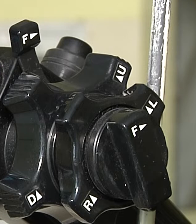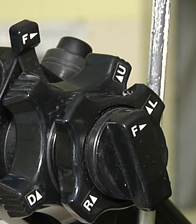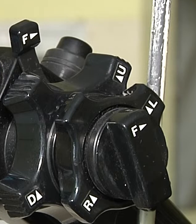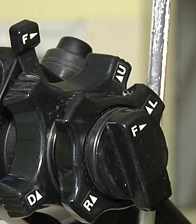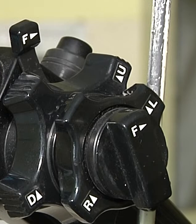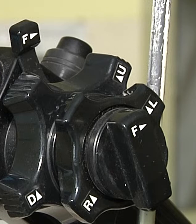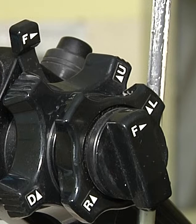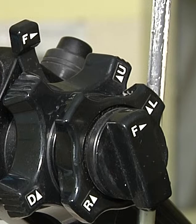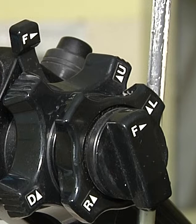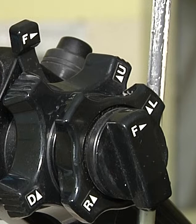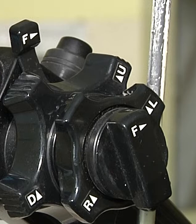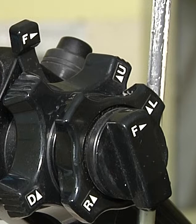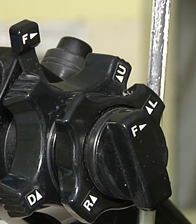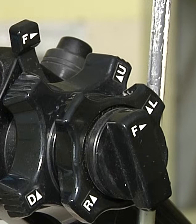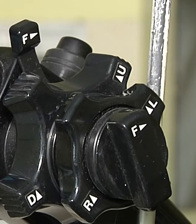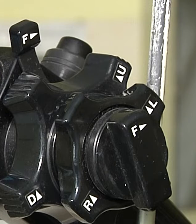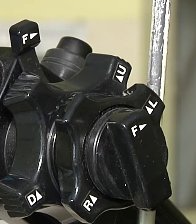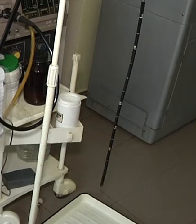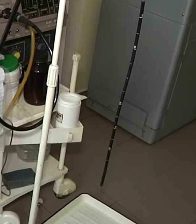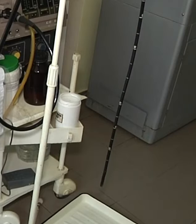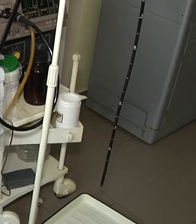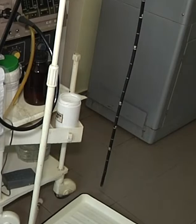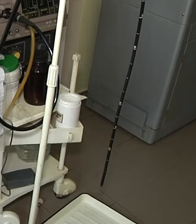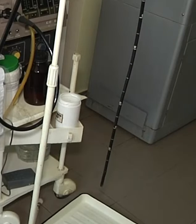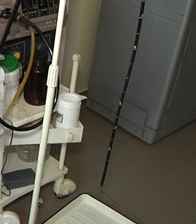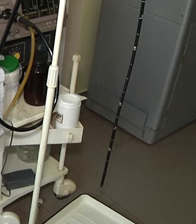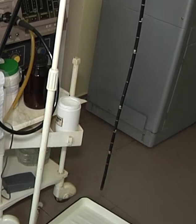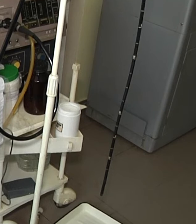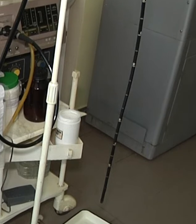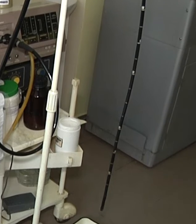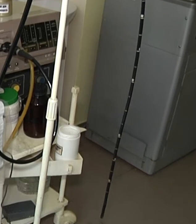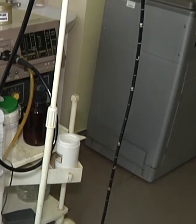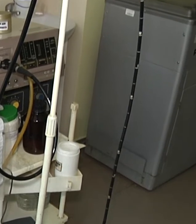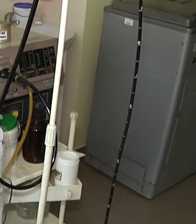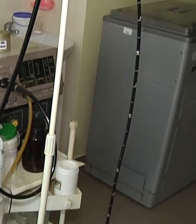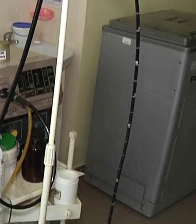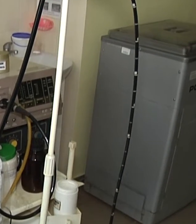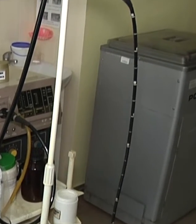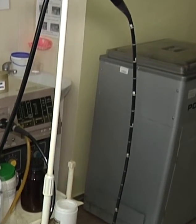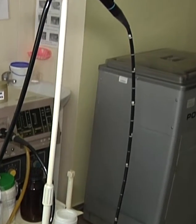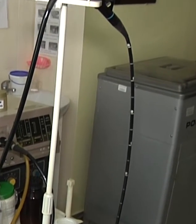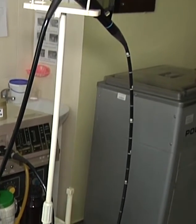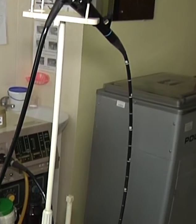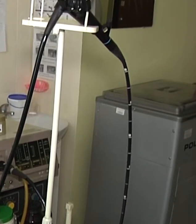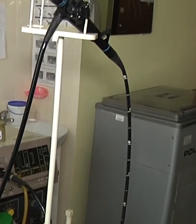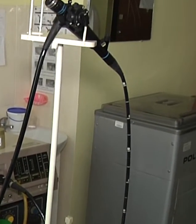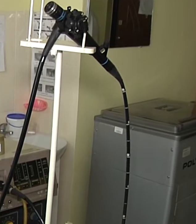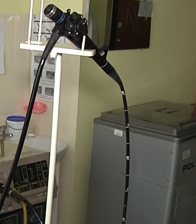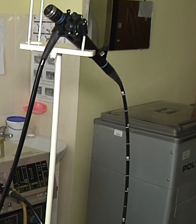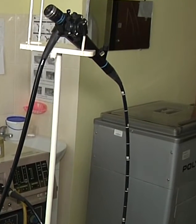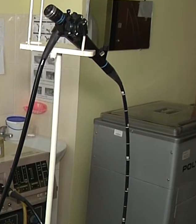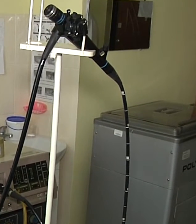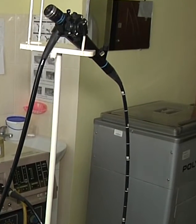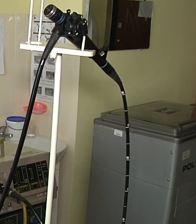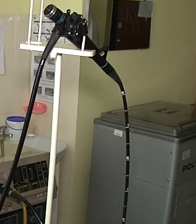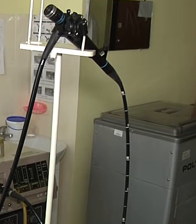Степанов. Відчули брак спеціалістів саме у час пандемії коронавірусу. Відтак у МОЗ мають намір проблему вирішити. Планують підходити комплексно